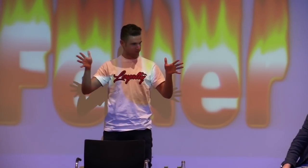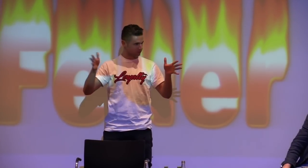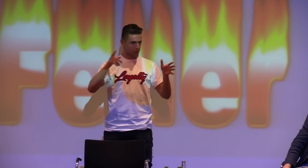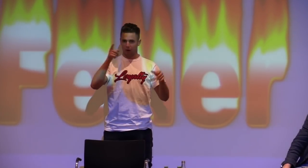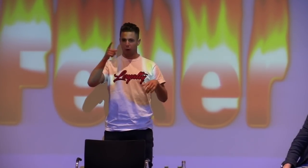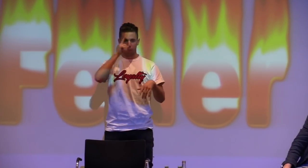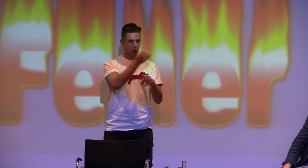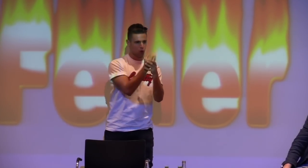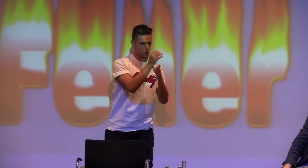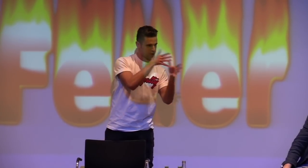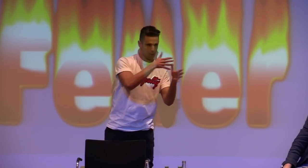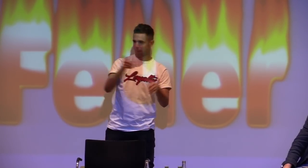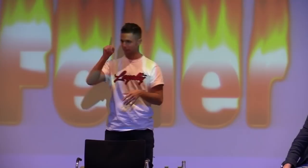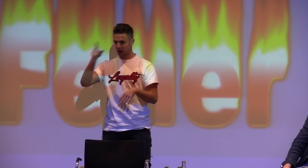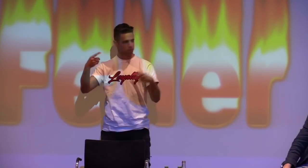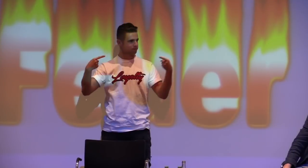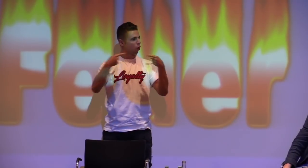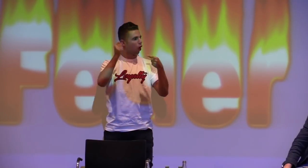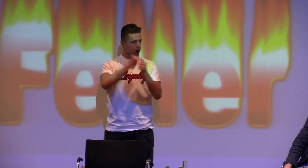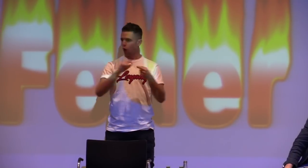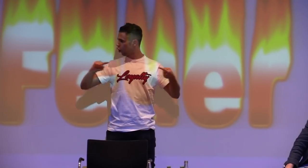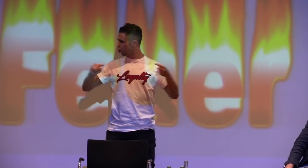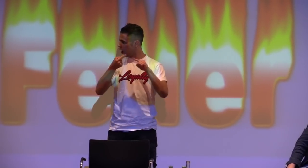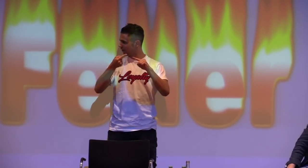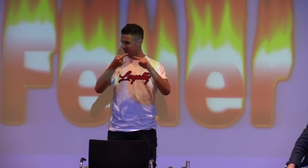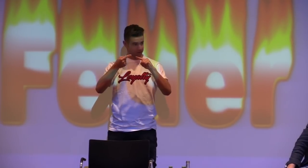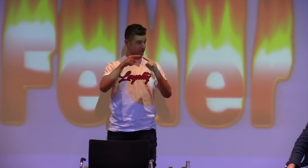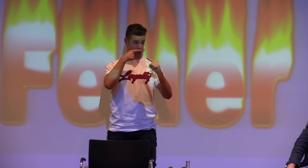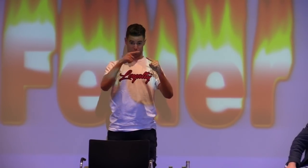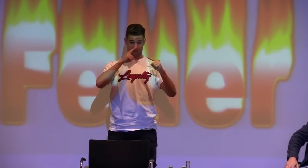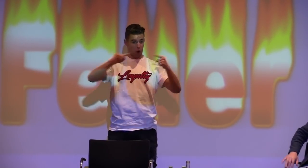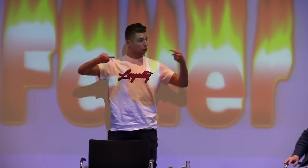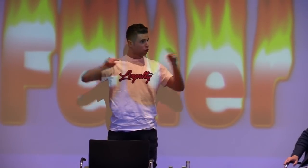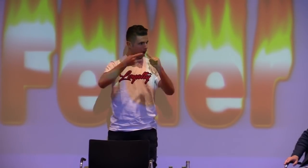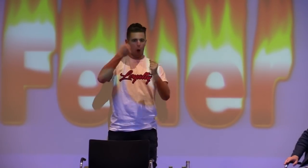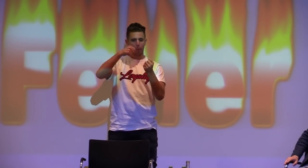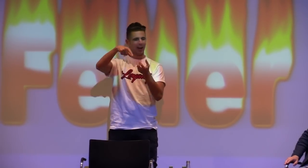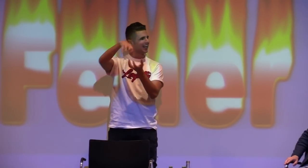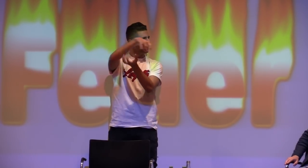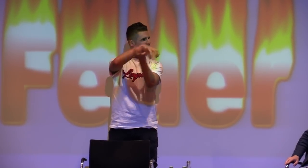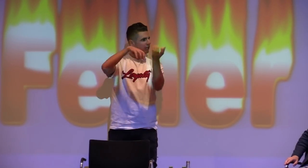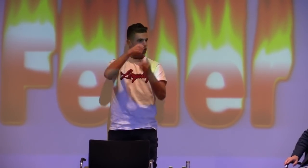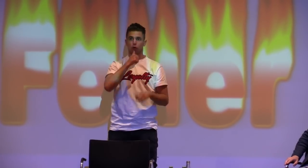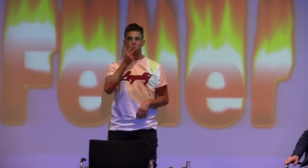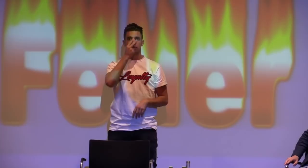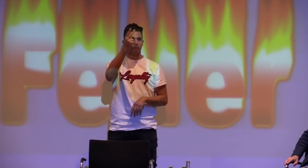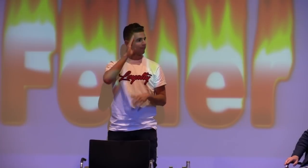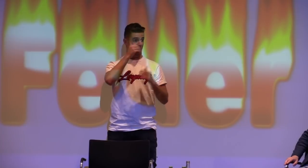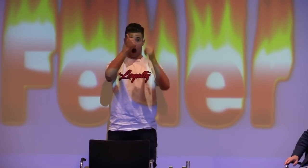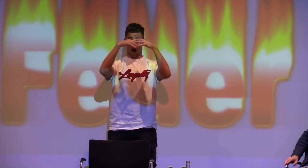Ja, ich meine, das Problem, wenn man in diesem Verein die zusammenschließt, dann ist auch die Thematik eine unterschiedliche.